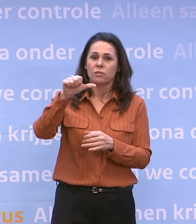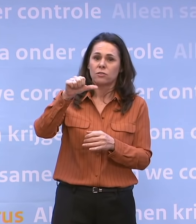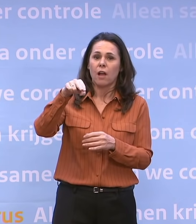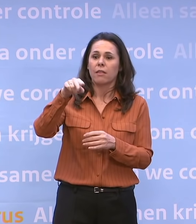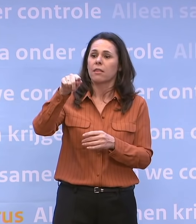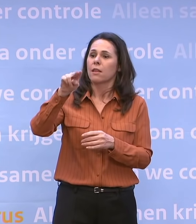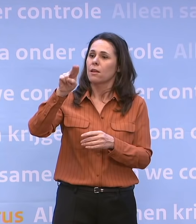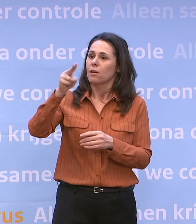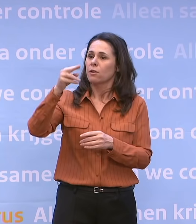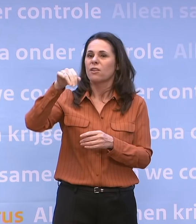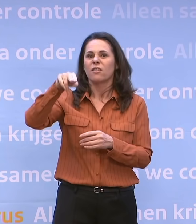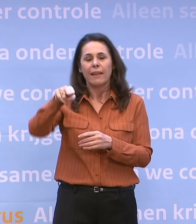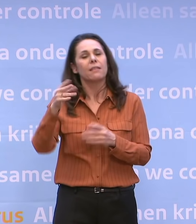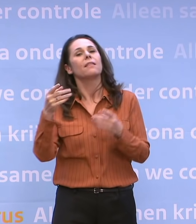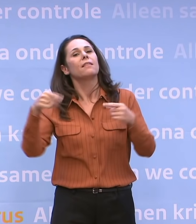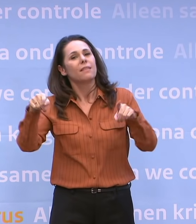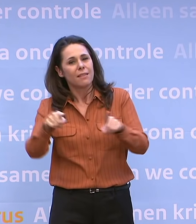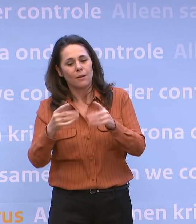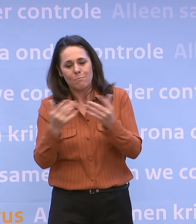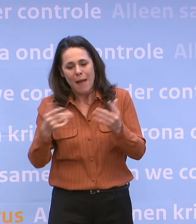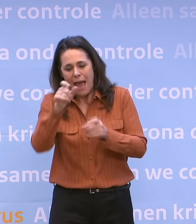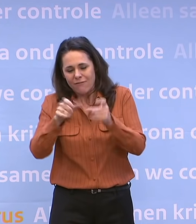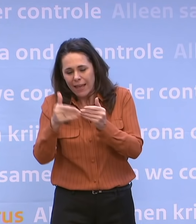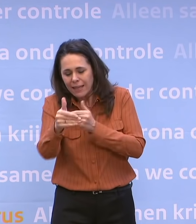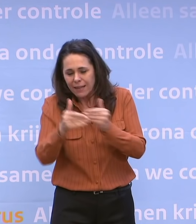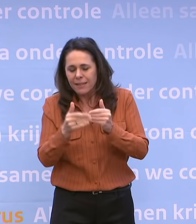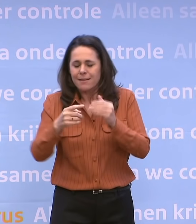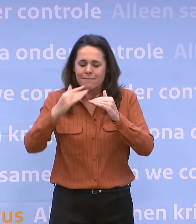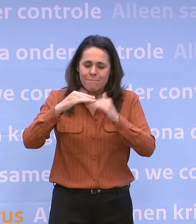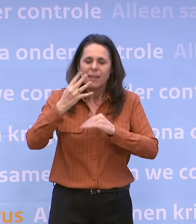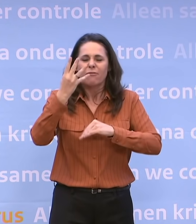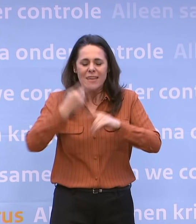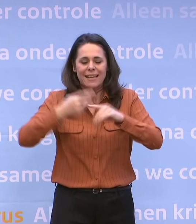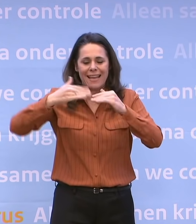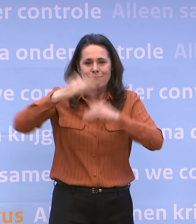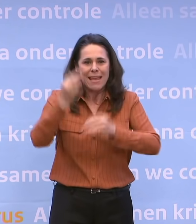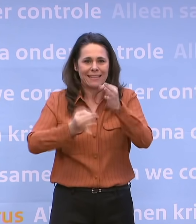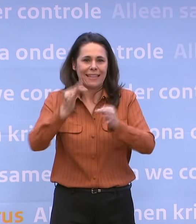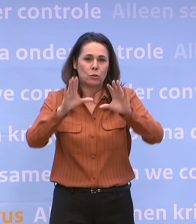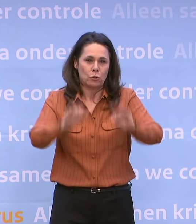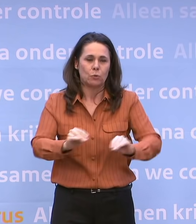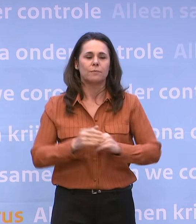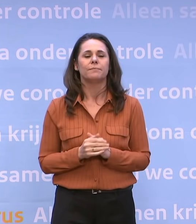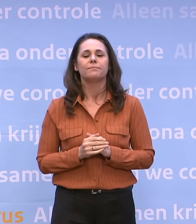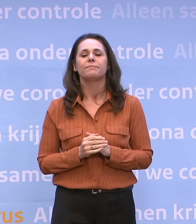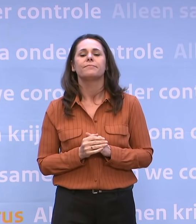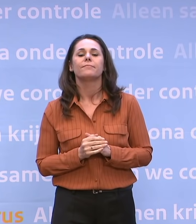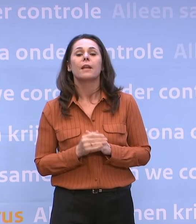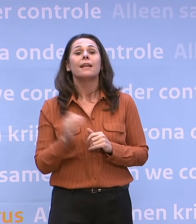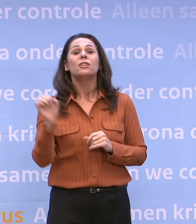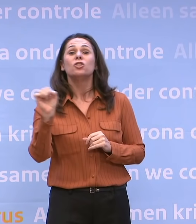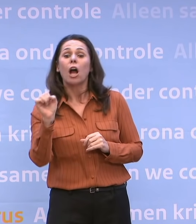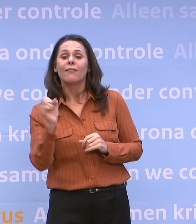ziekenhuizen kunnen we binnen enkele weken meer dan 4 keer zoveel tests per dag uitvoeren. En daarnaast gaat Sanguine samen met het